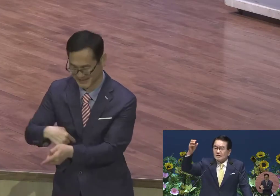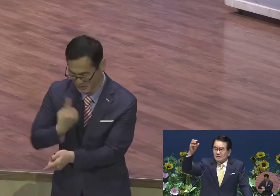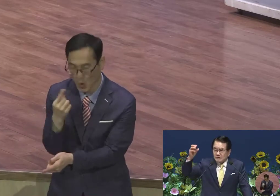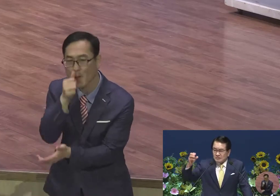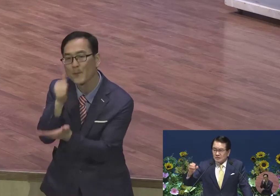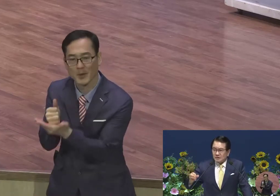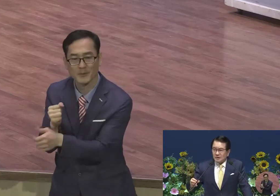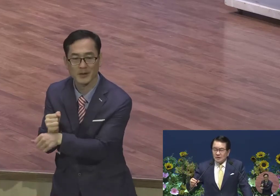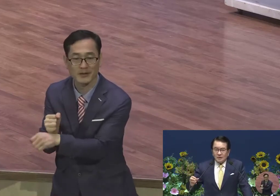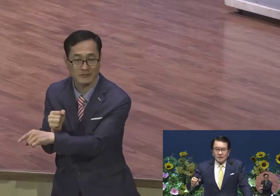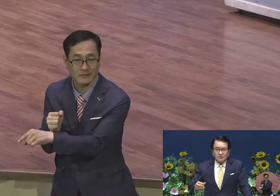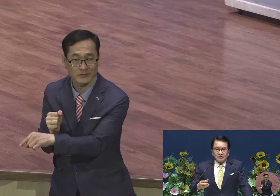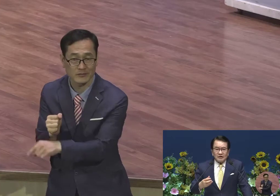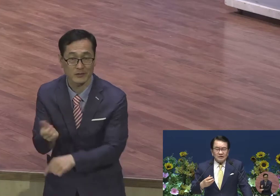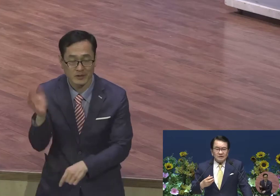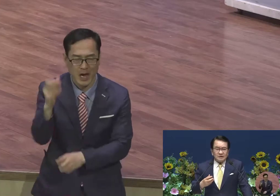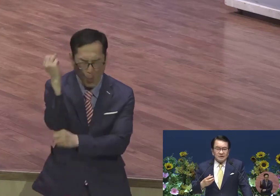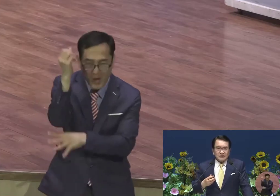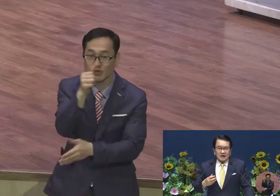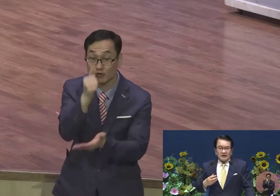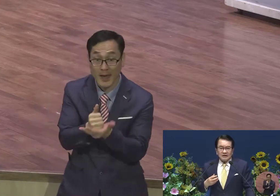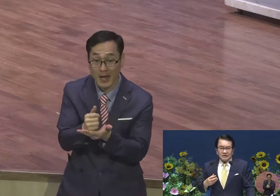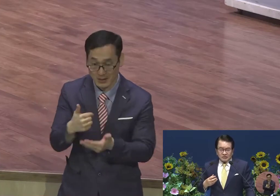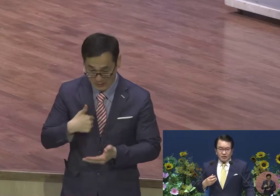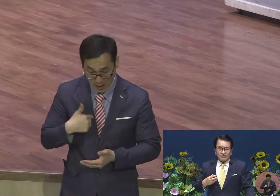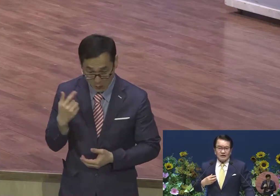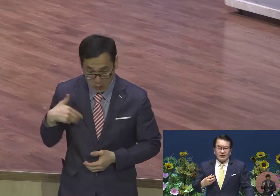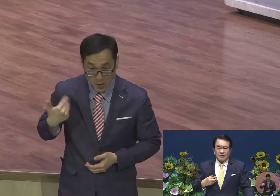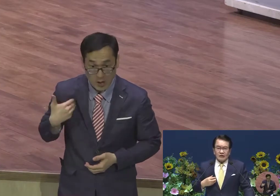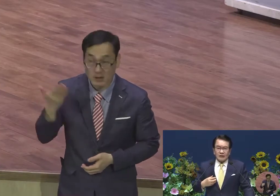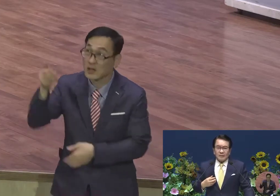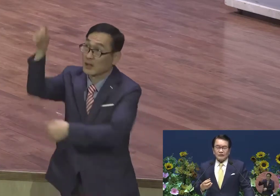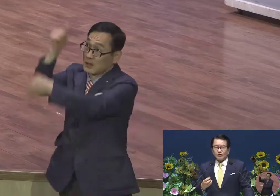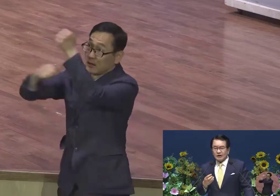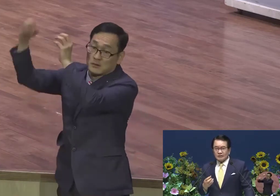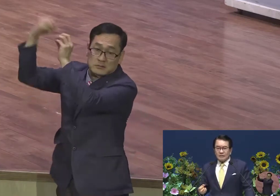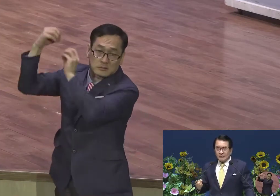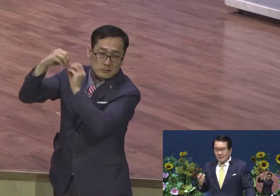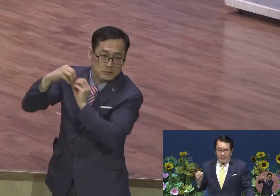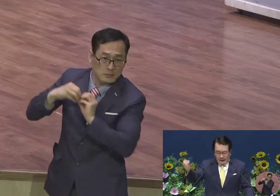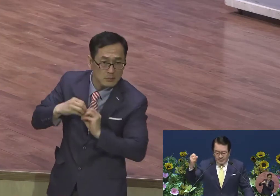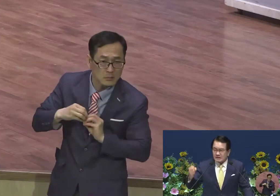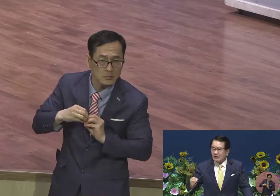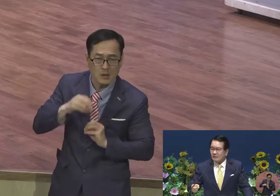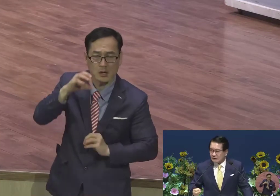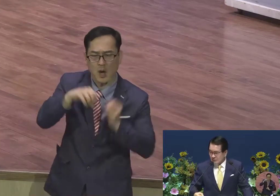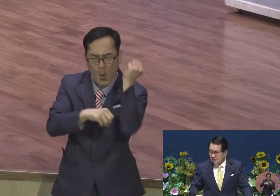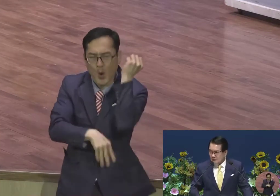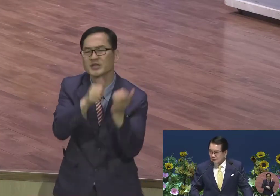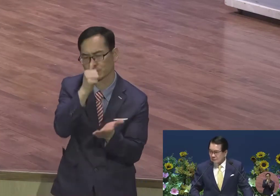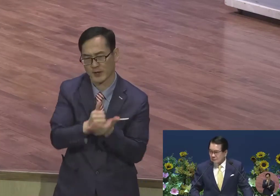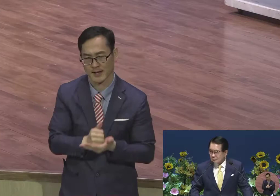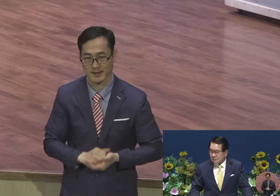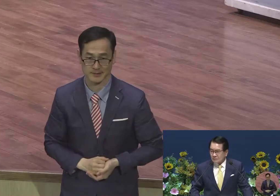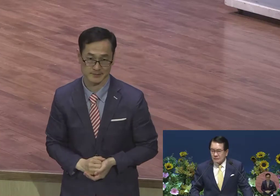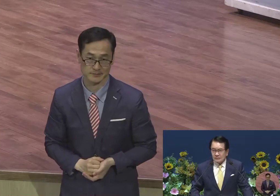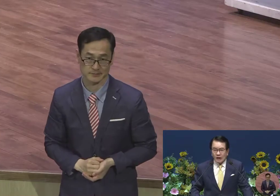조상 때부터 죄를 가진 속성이 되어놓으니까 배 속에서 어머니 배 팍팍 차요. 그냥.